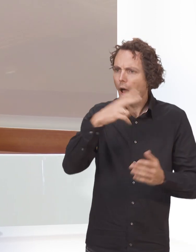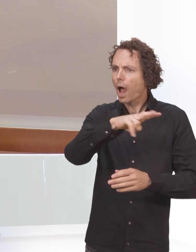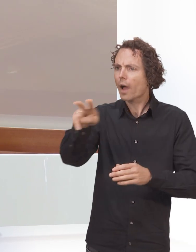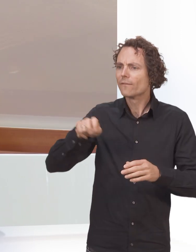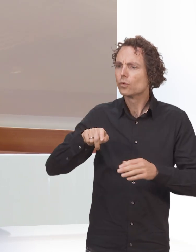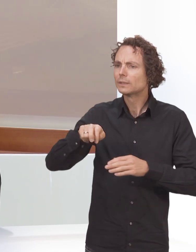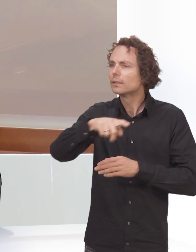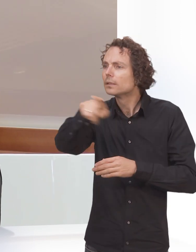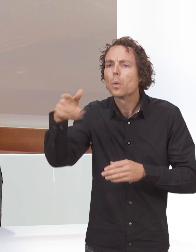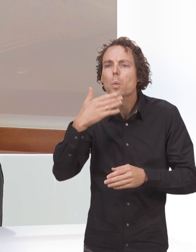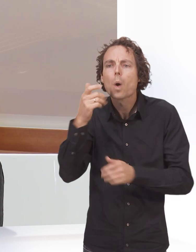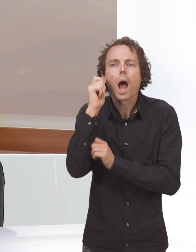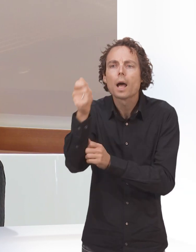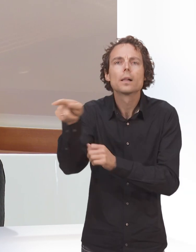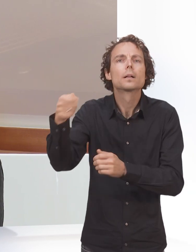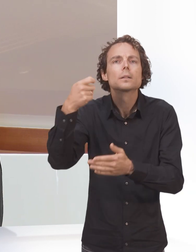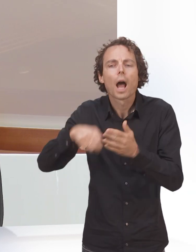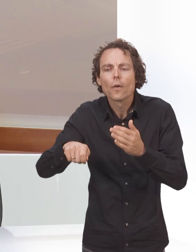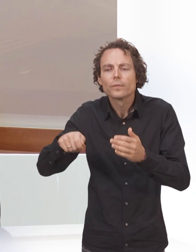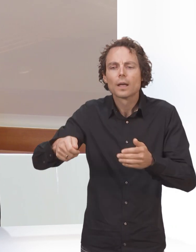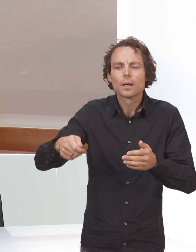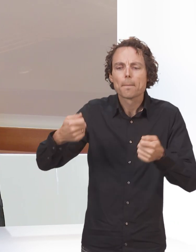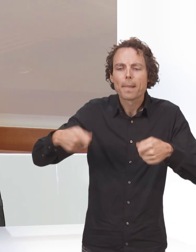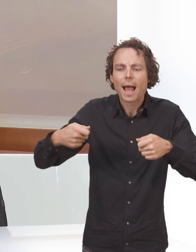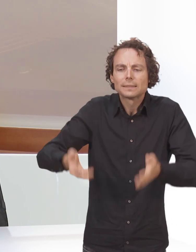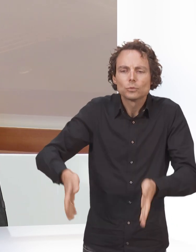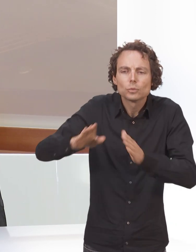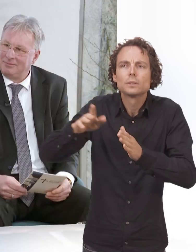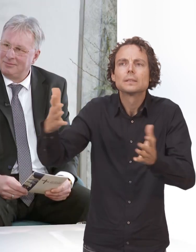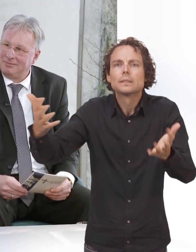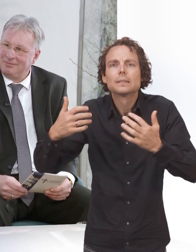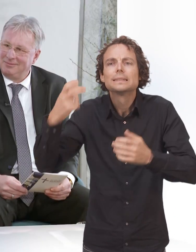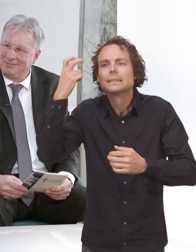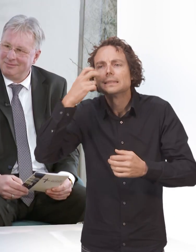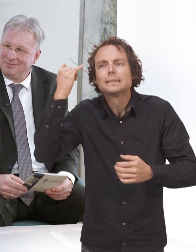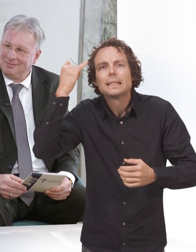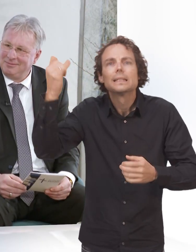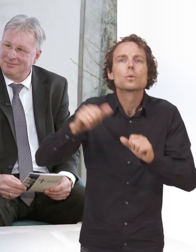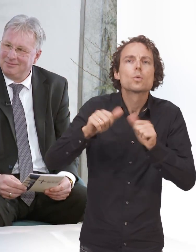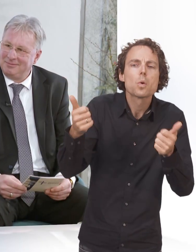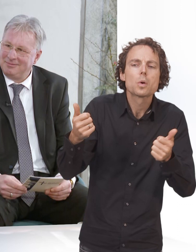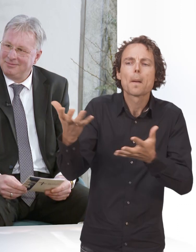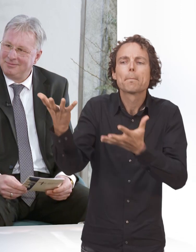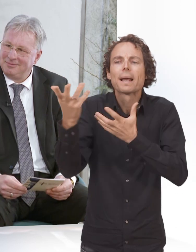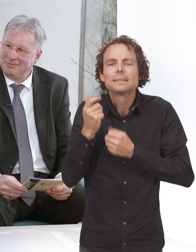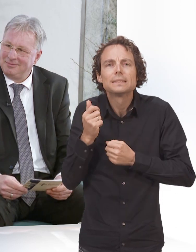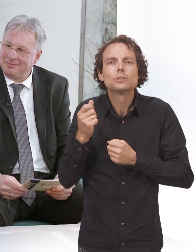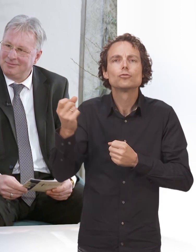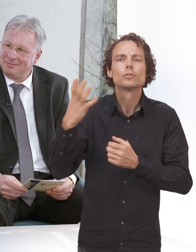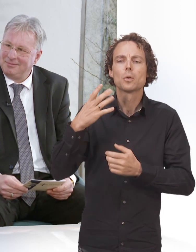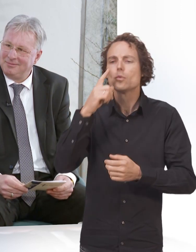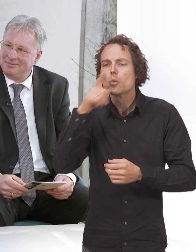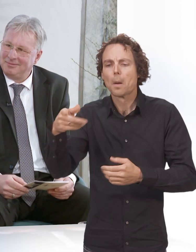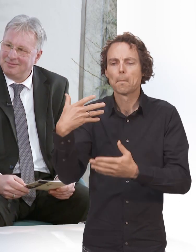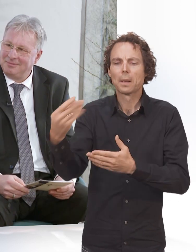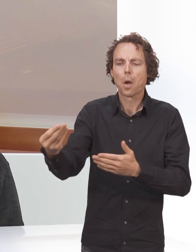die nehmen sich keine Angel, die nehmen eine Plastiktüte und Korb, die angeln nach Sinn, nach Glück, Prestige. Aber die kriegen nur ein Handy, nur eine Waschmaschine,